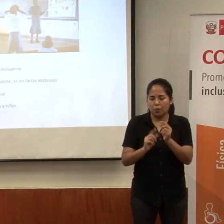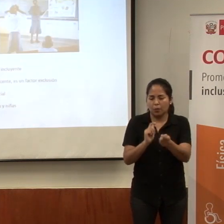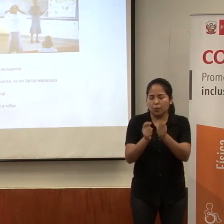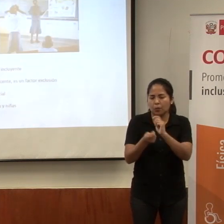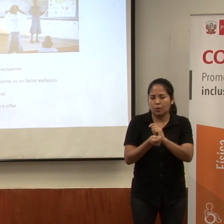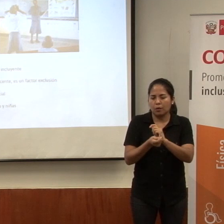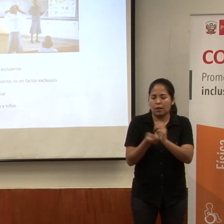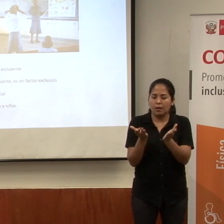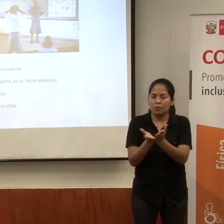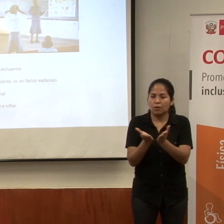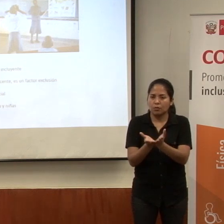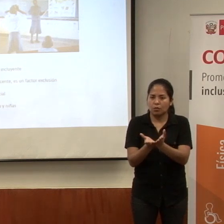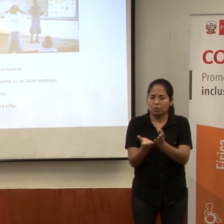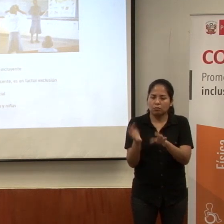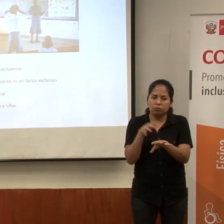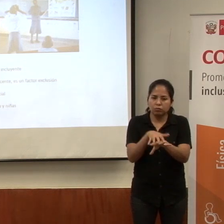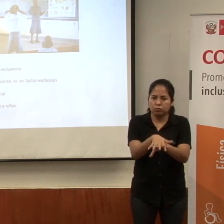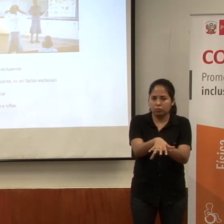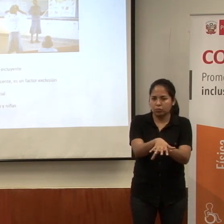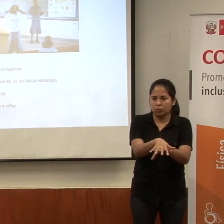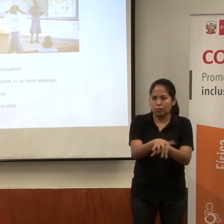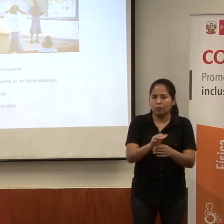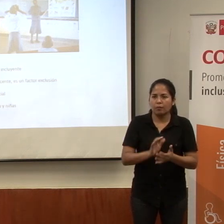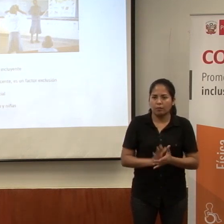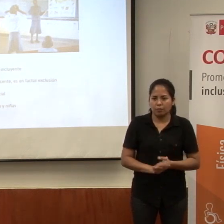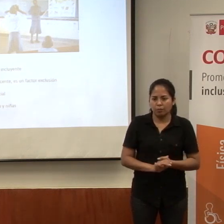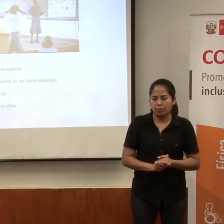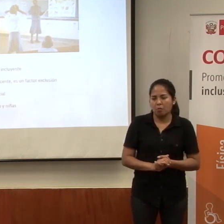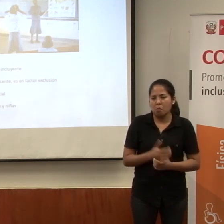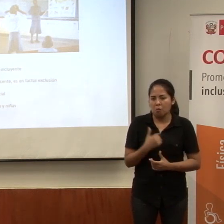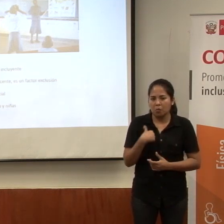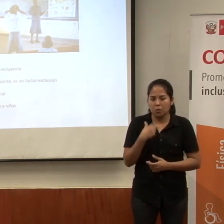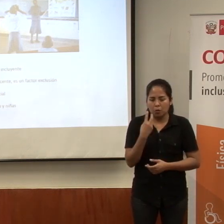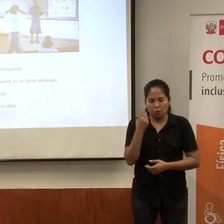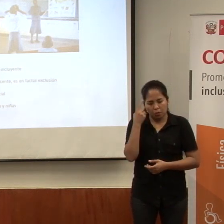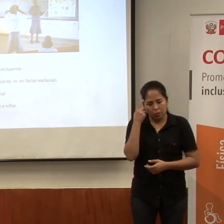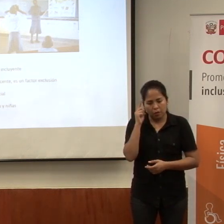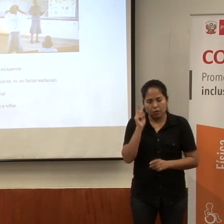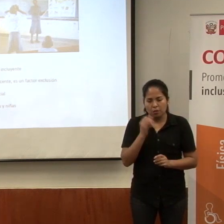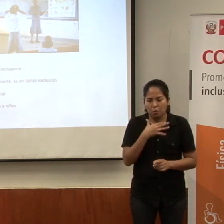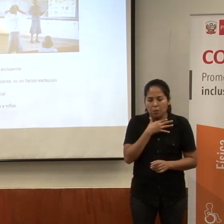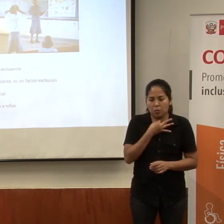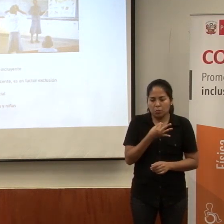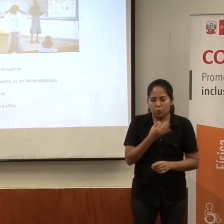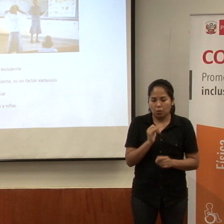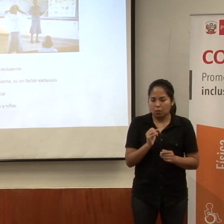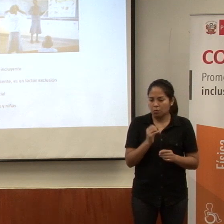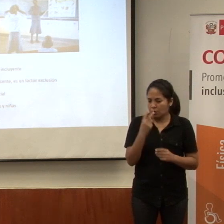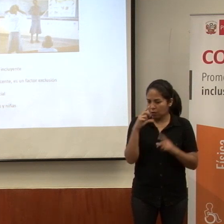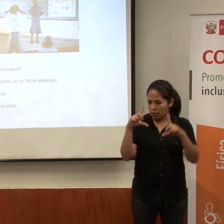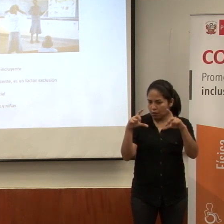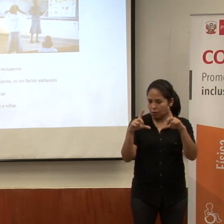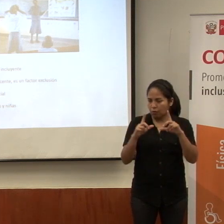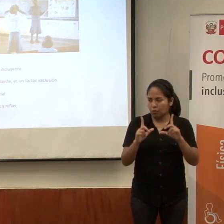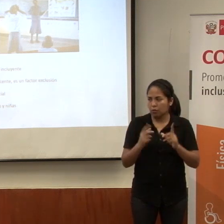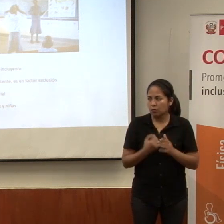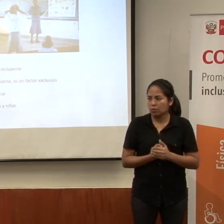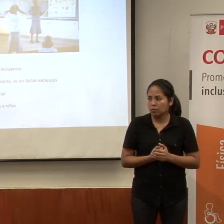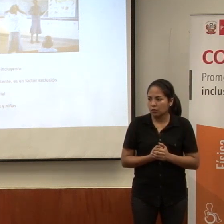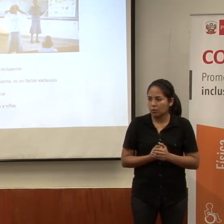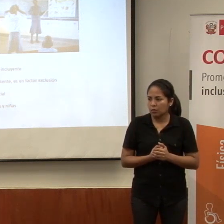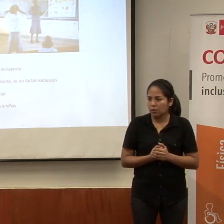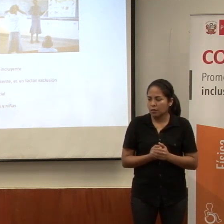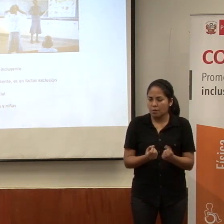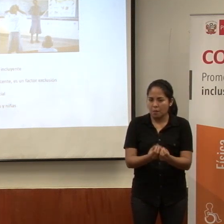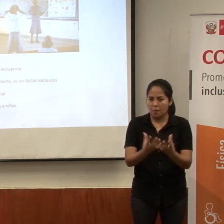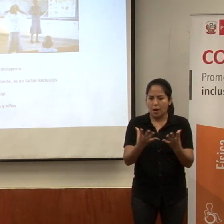educación incluyente, una serie de componentes, en el cual me gustó, y este es un ejemplo en la foto, que haya más